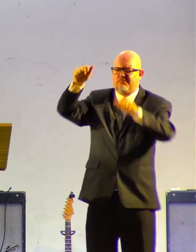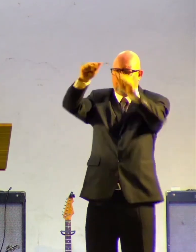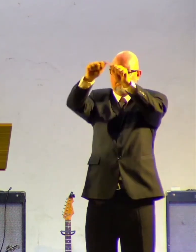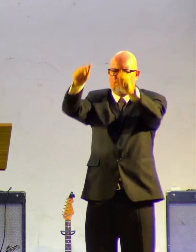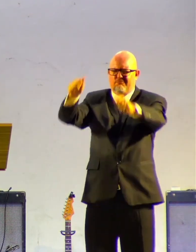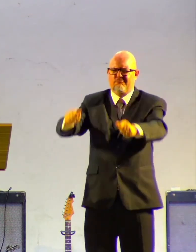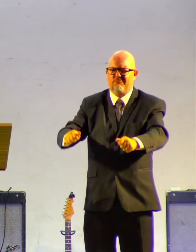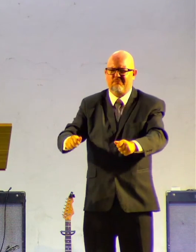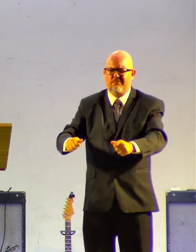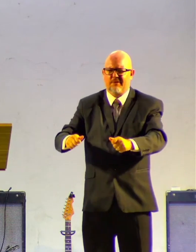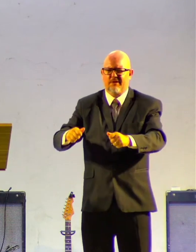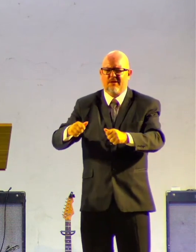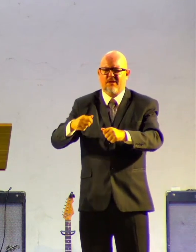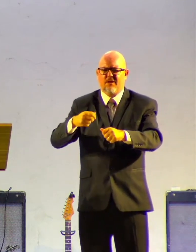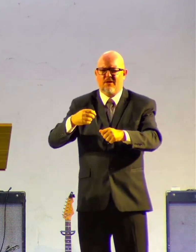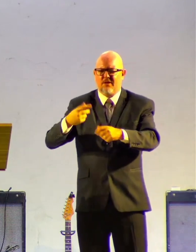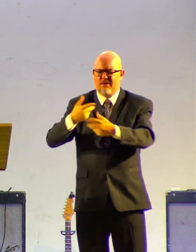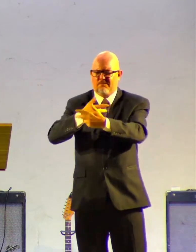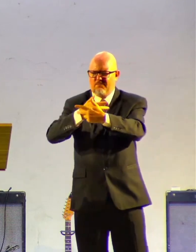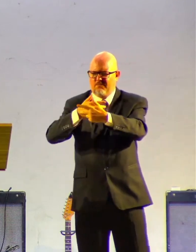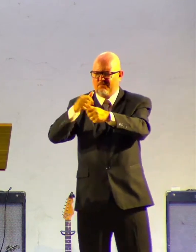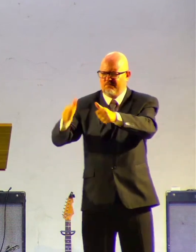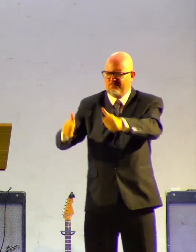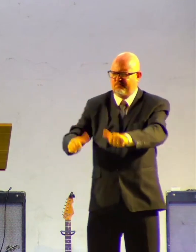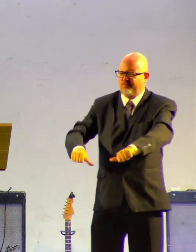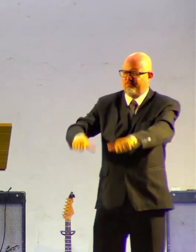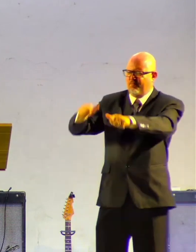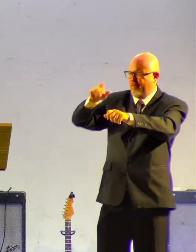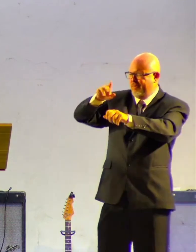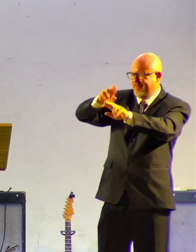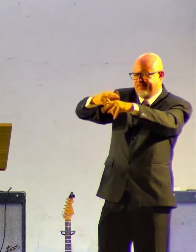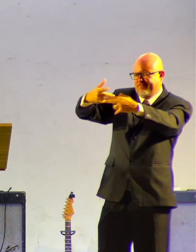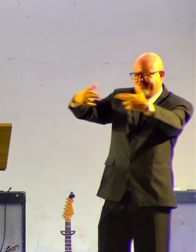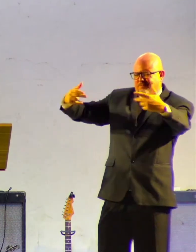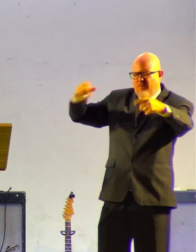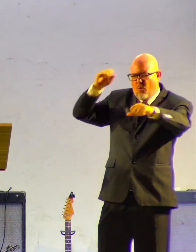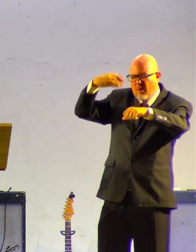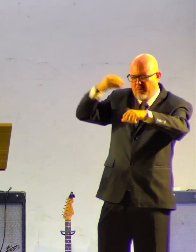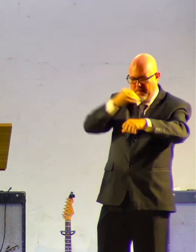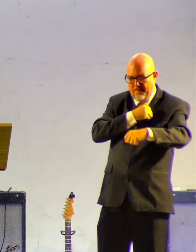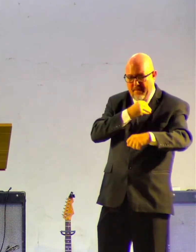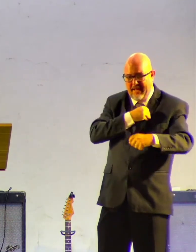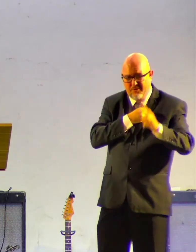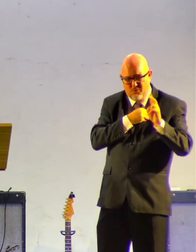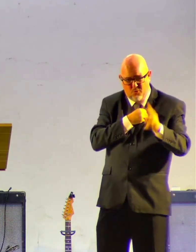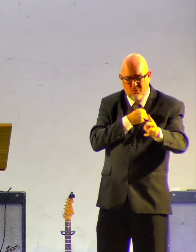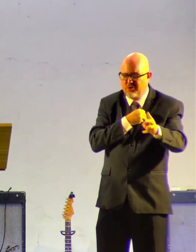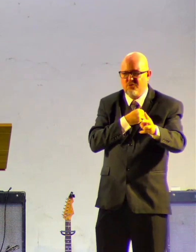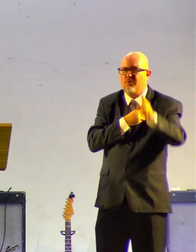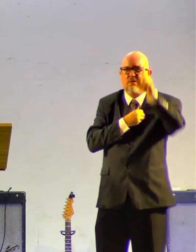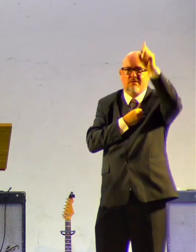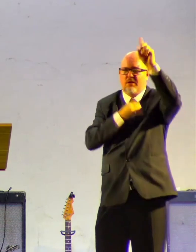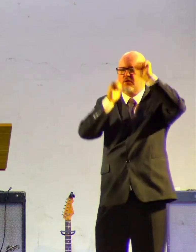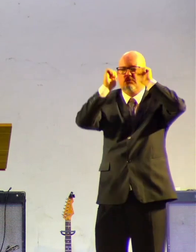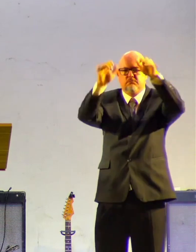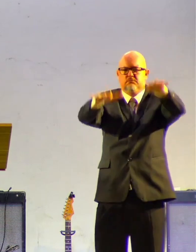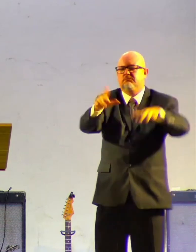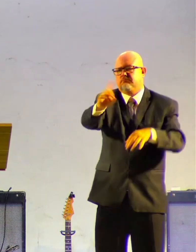não adianta dar roupagens novas a Baal. Enquanto Baal não for removido, as chuvas não descem.